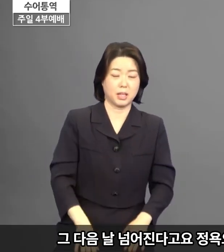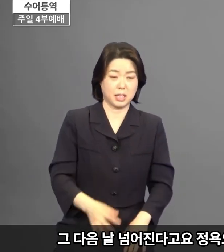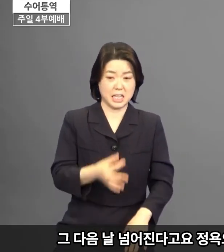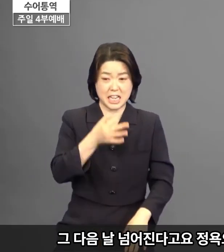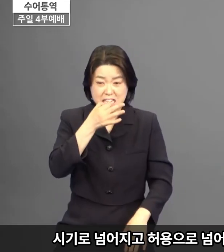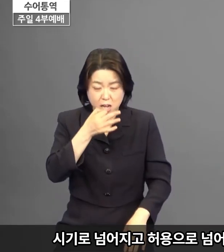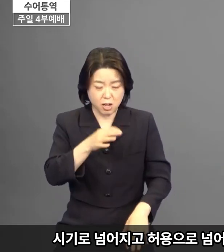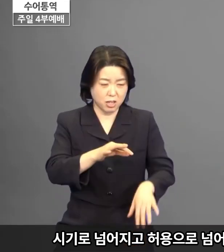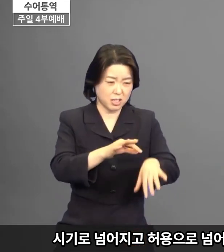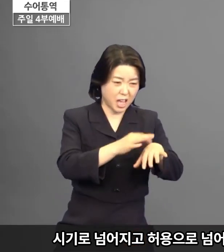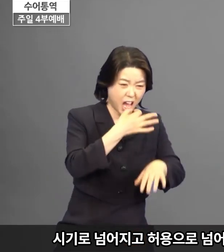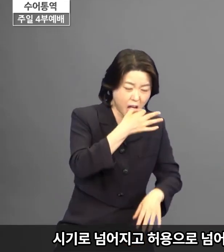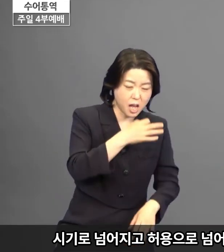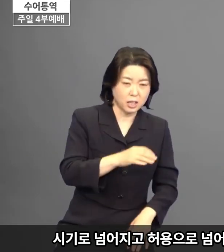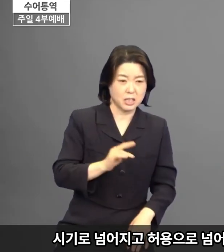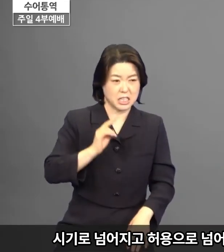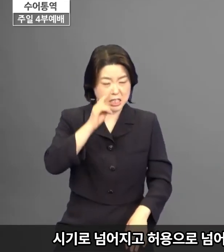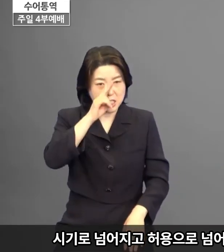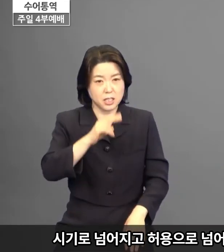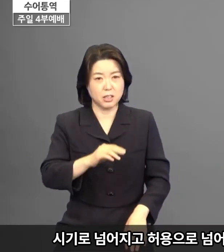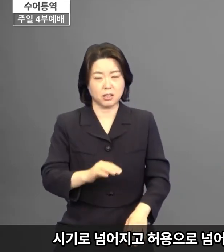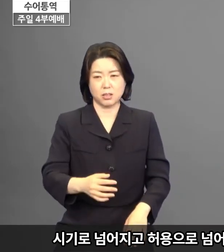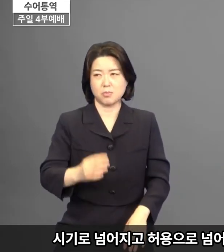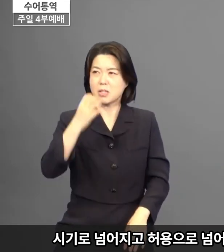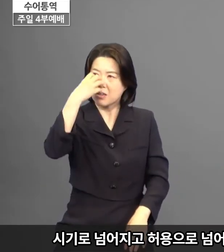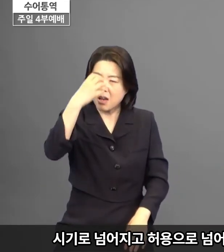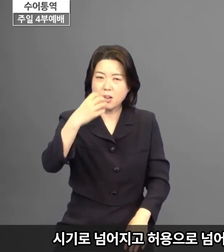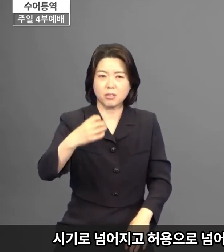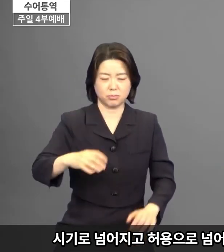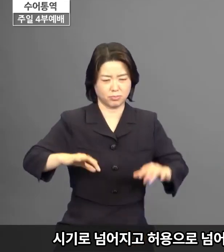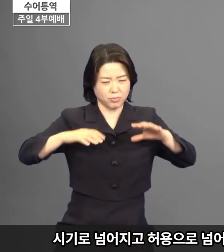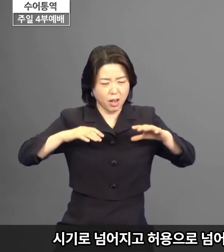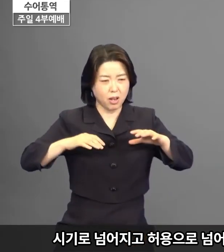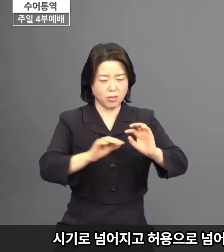넘어지고, 시기로 넘어지고, 허영으로 넘어지고.